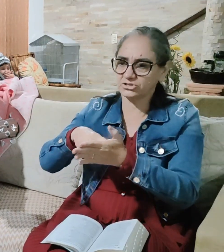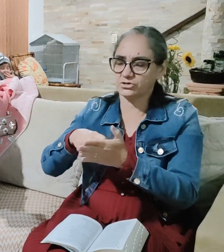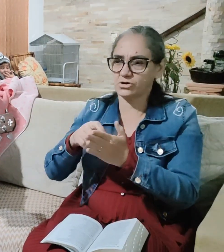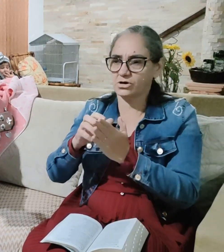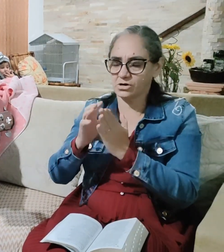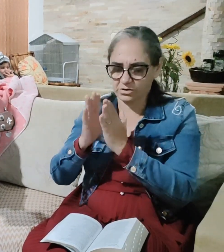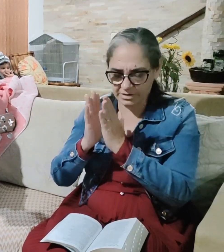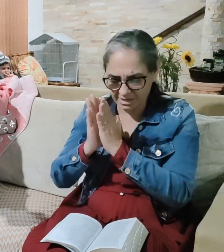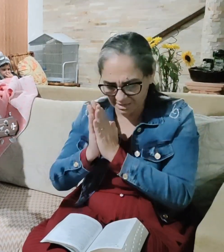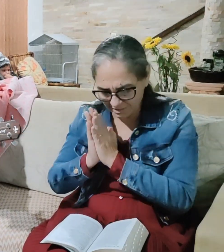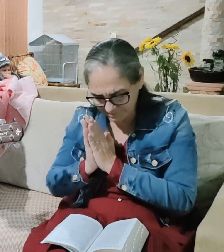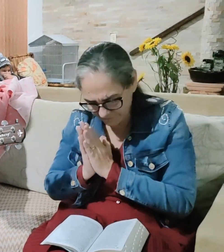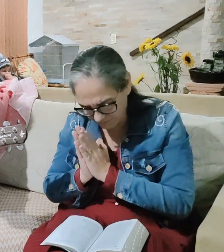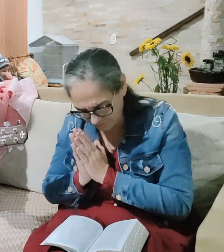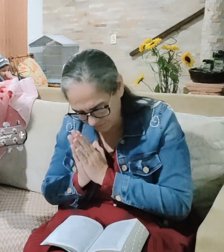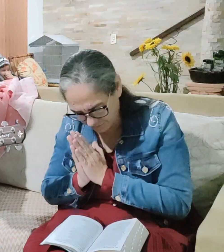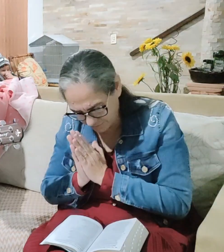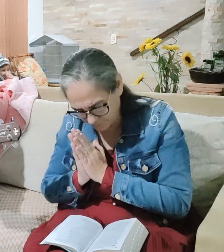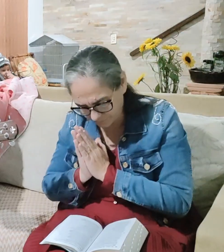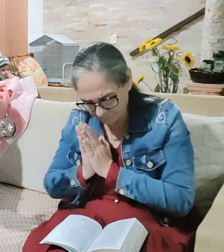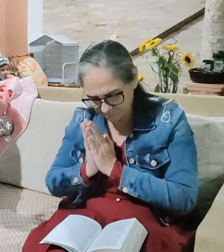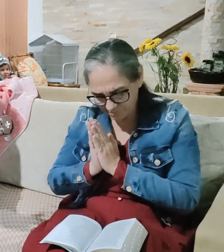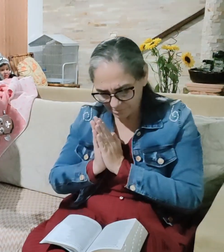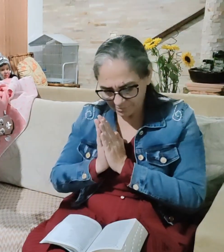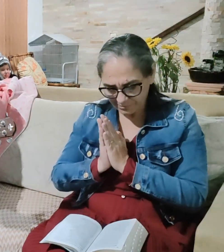oração.